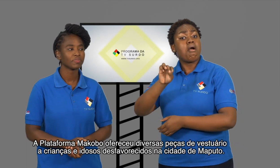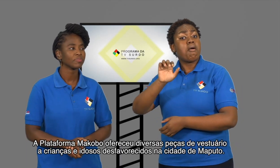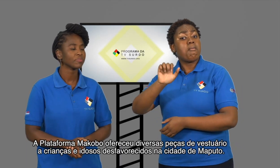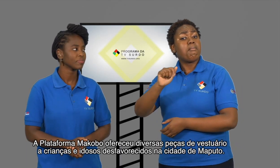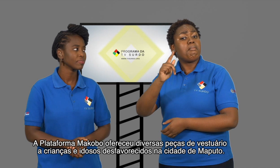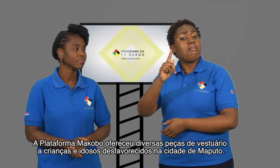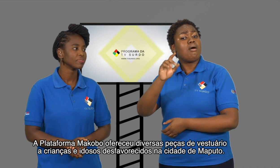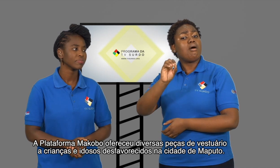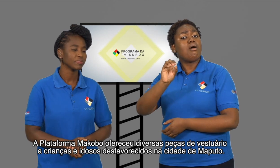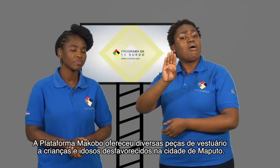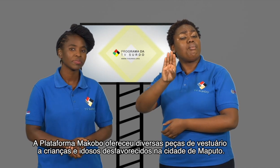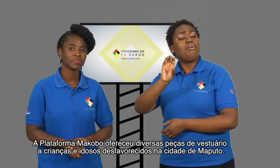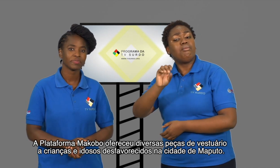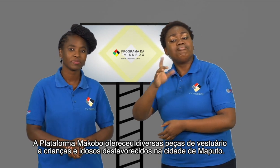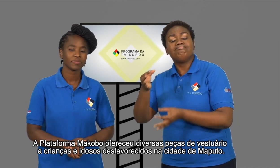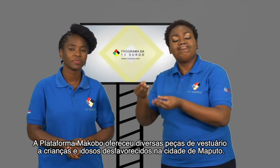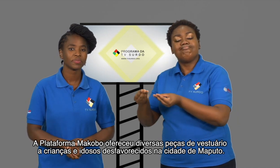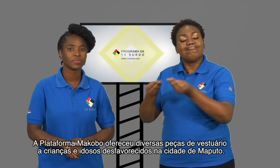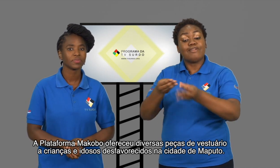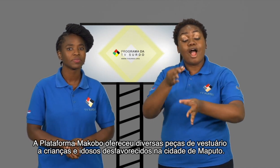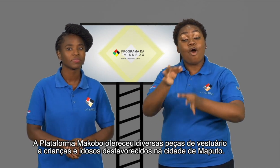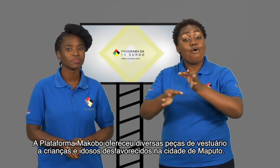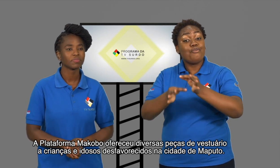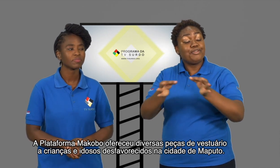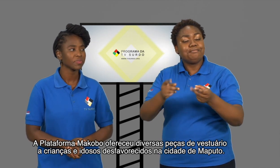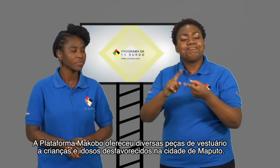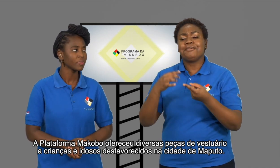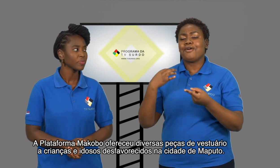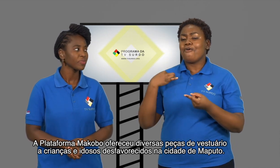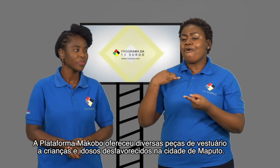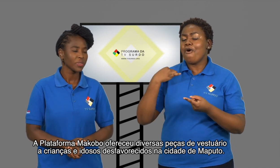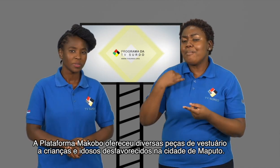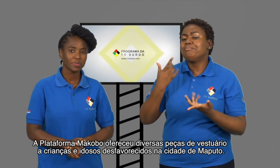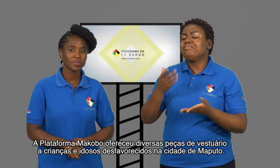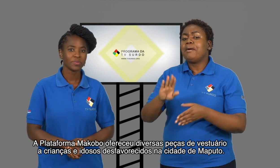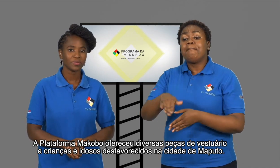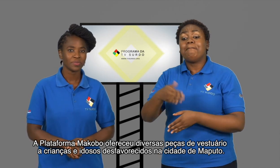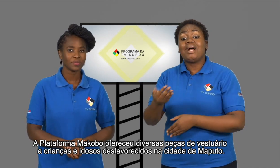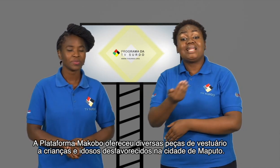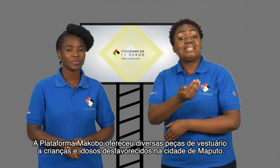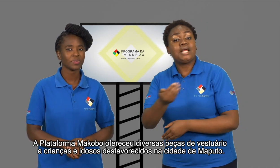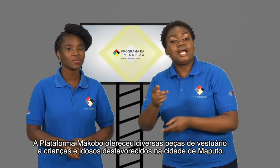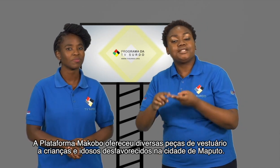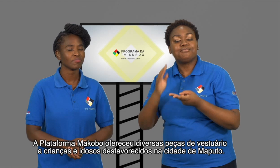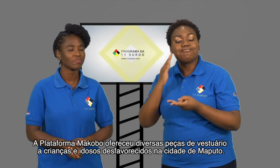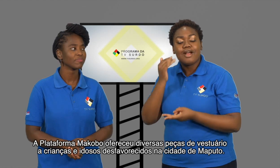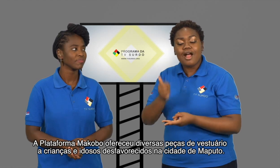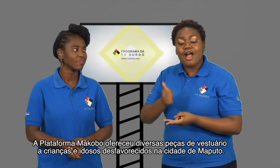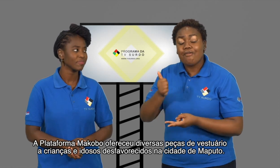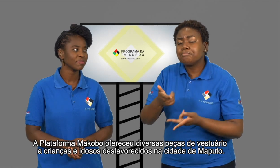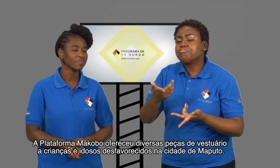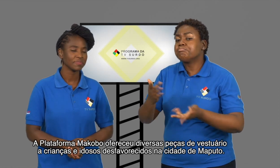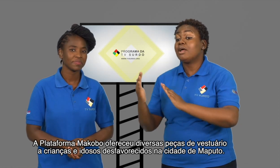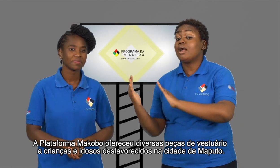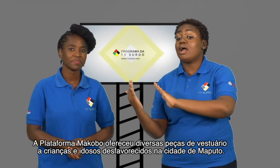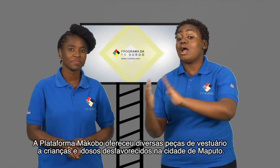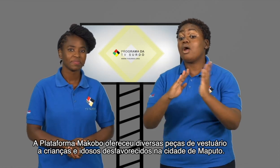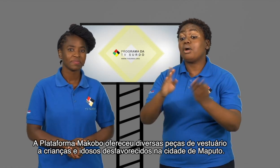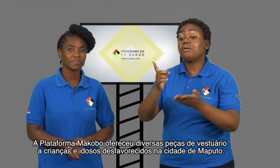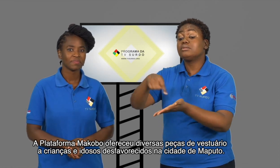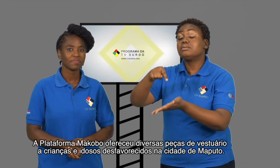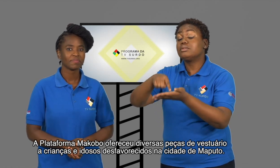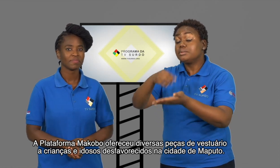A plataforma Macobo ofereceu diversas peças de vestuário a crianças e idosos desfavorecidos na